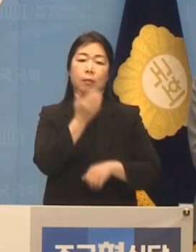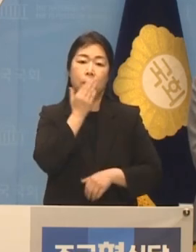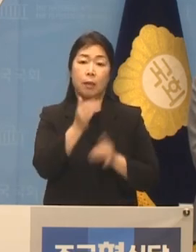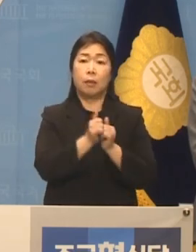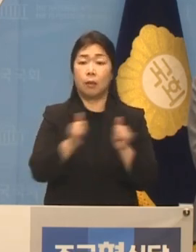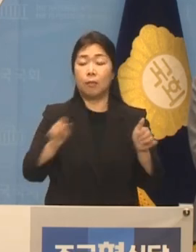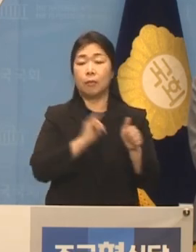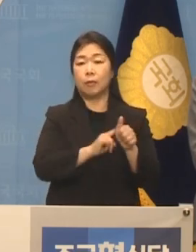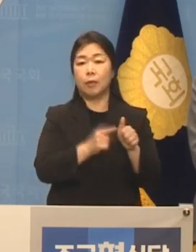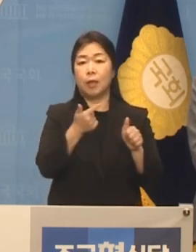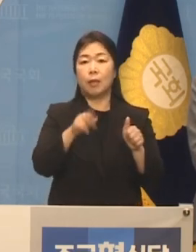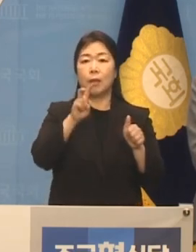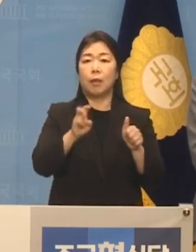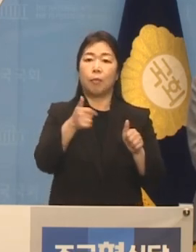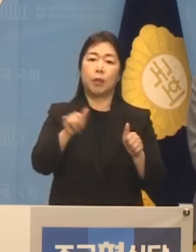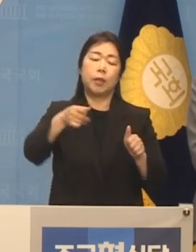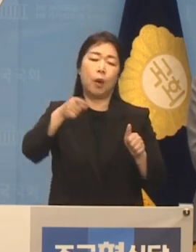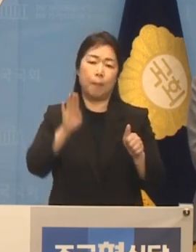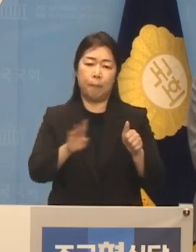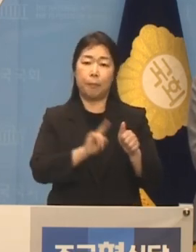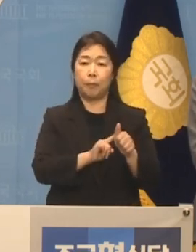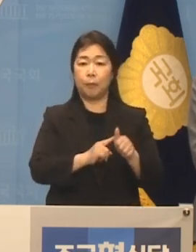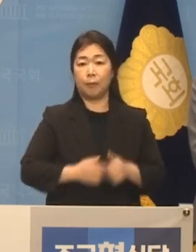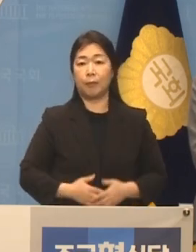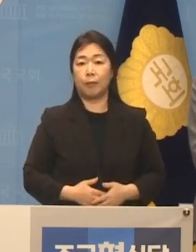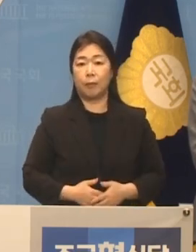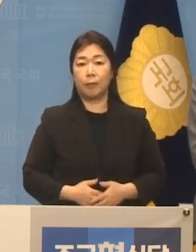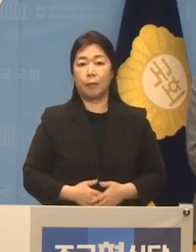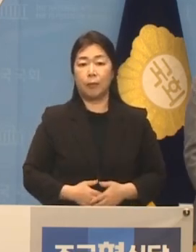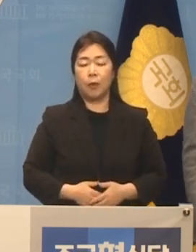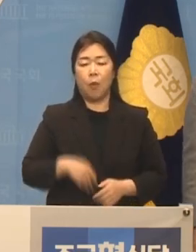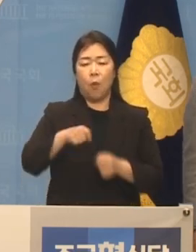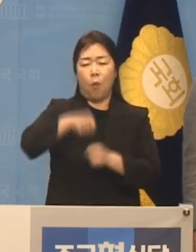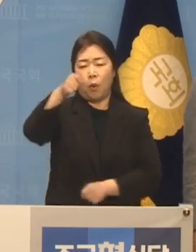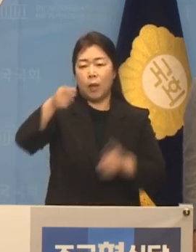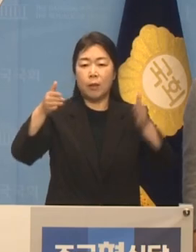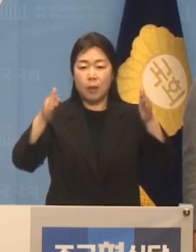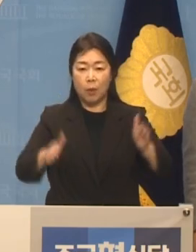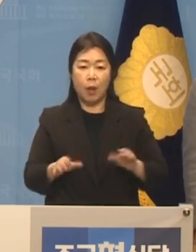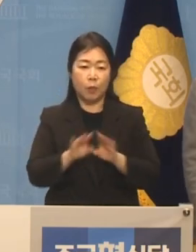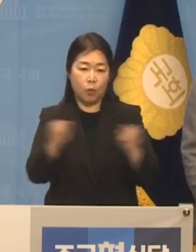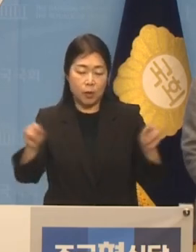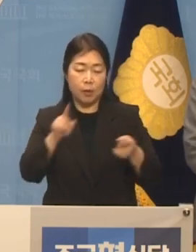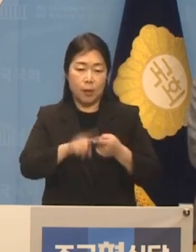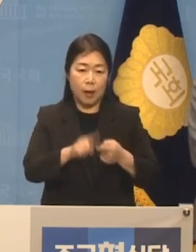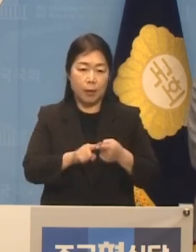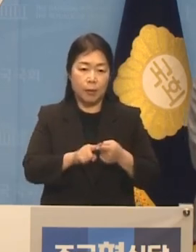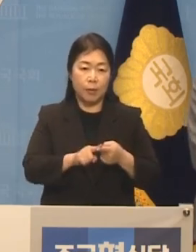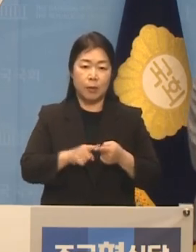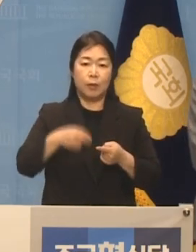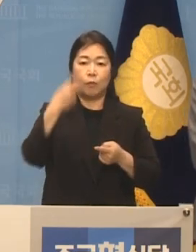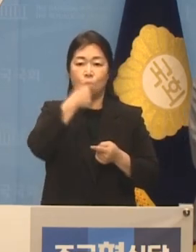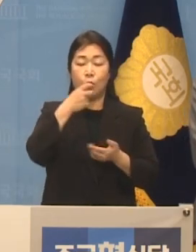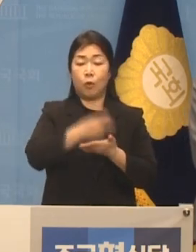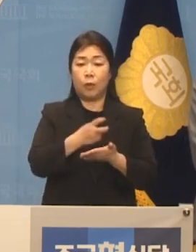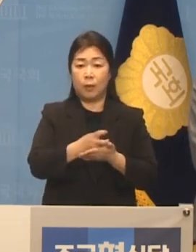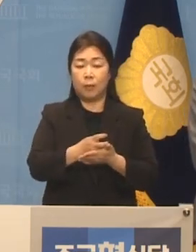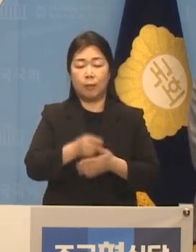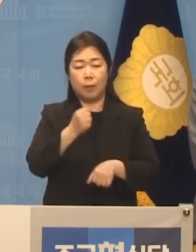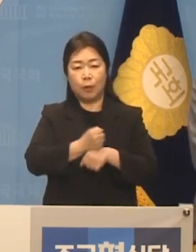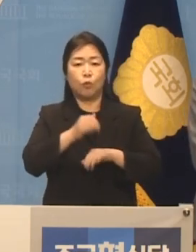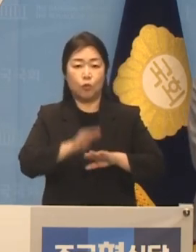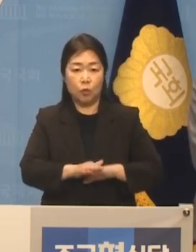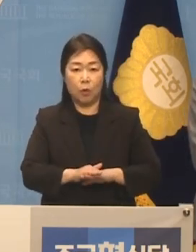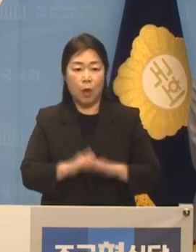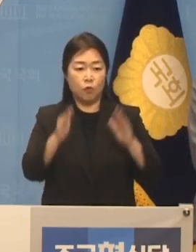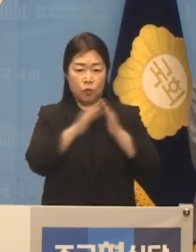토지자연구소 소장 남기업은 오랜 세월 토지정의를 바로 세우고 주택 문제를 공적 가치로